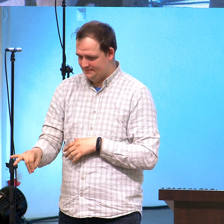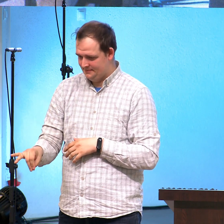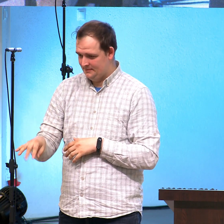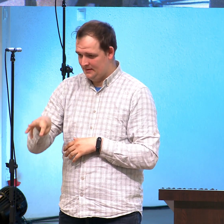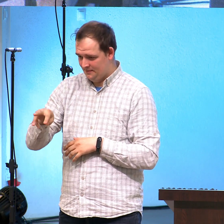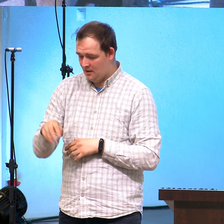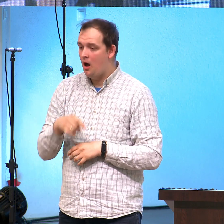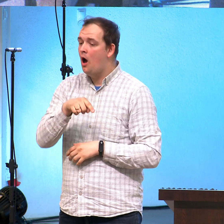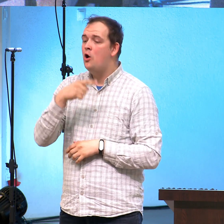Матфея.